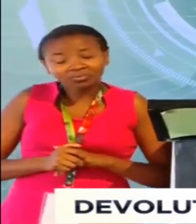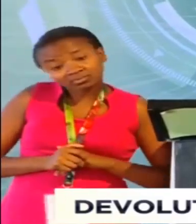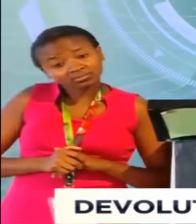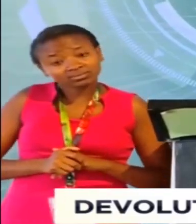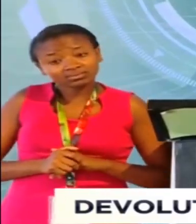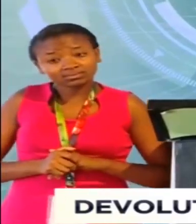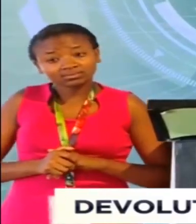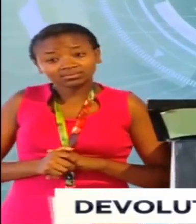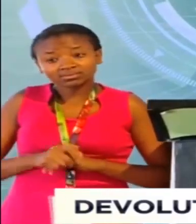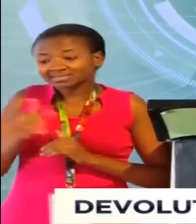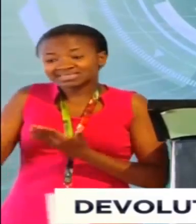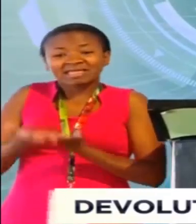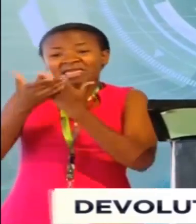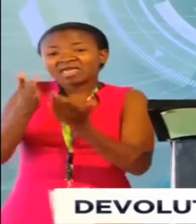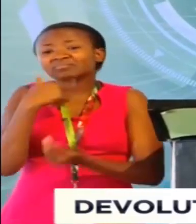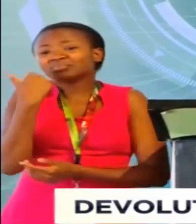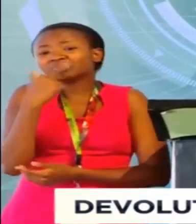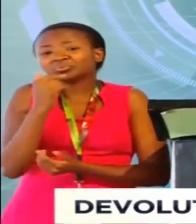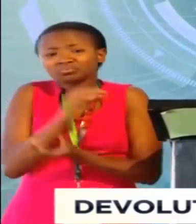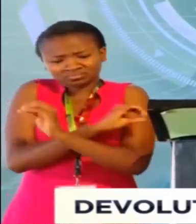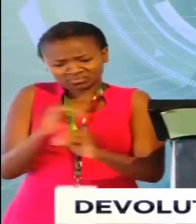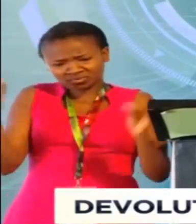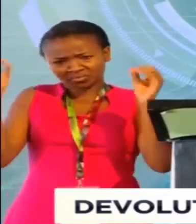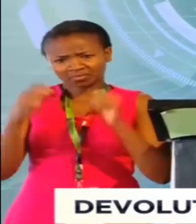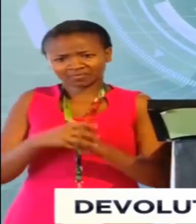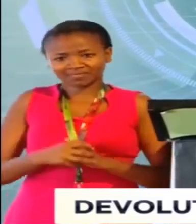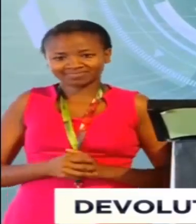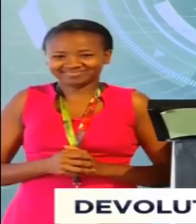Yeah? How is it helping anybody?